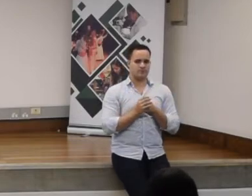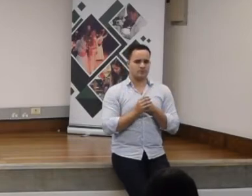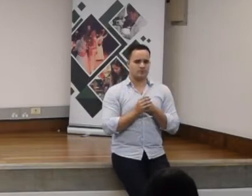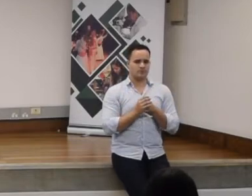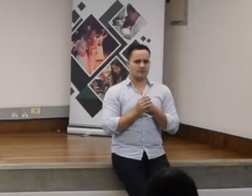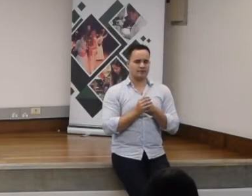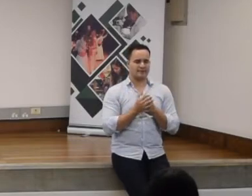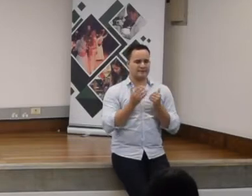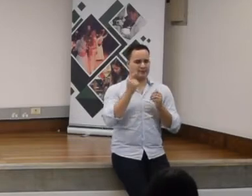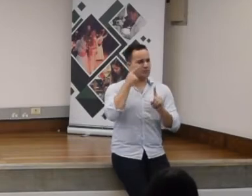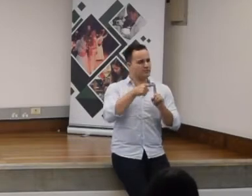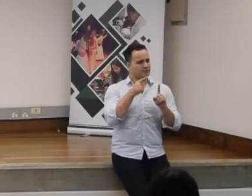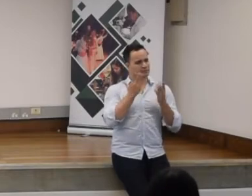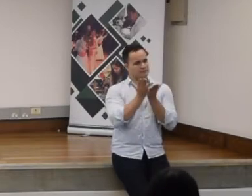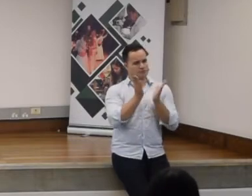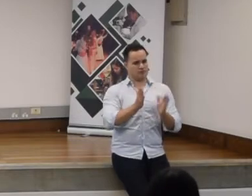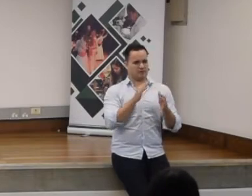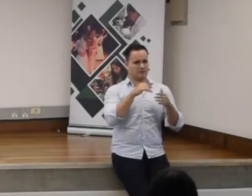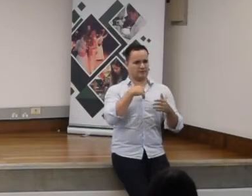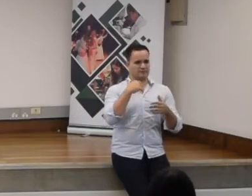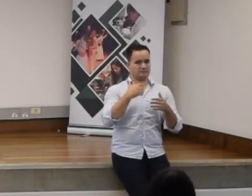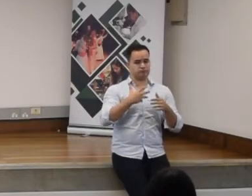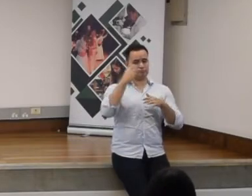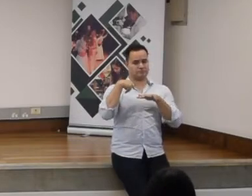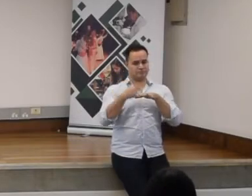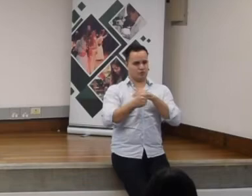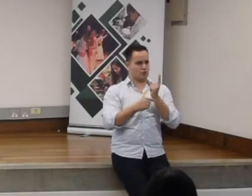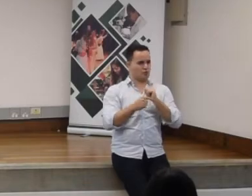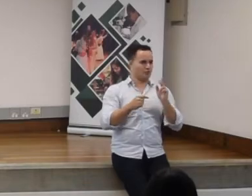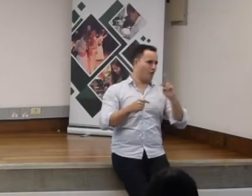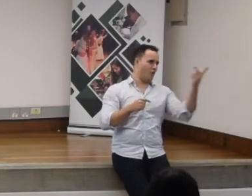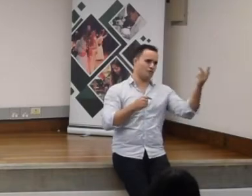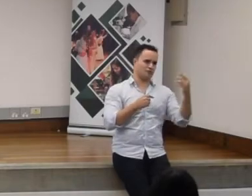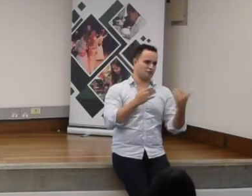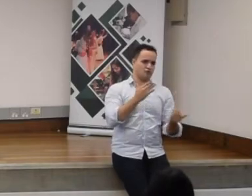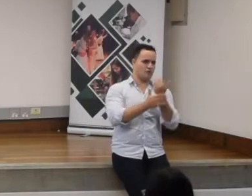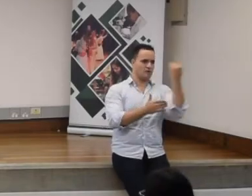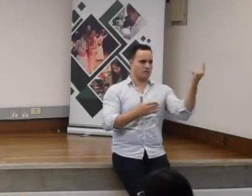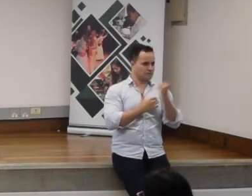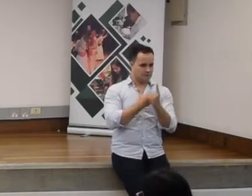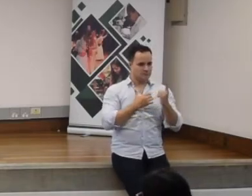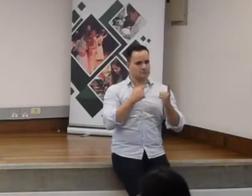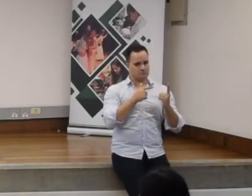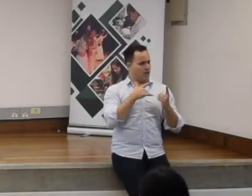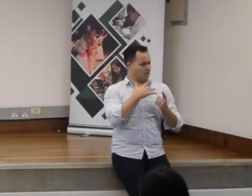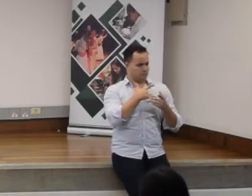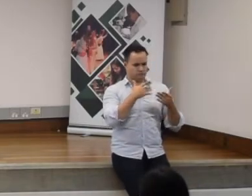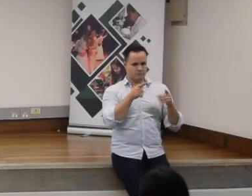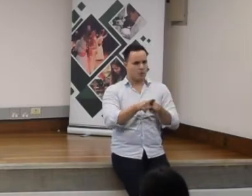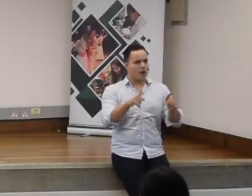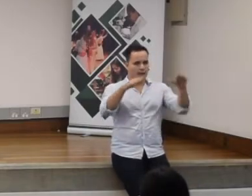para hacer que los estudiantes no tradicionales o no típicos se sientan como en casa en la